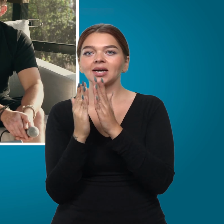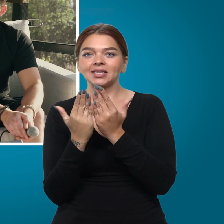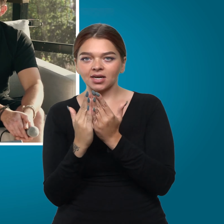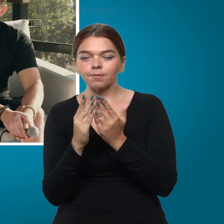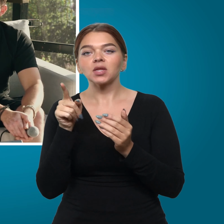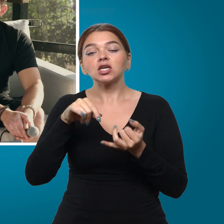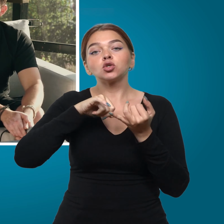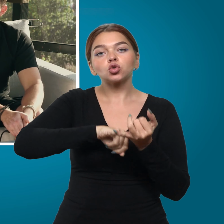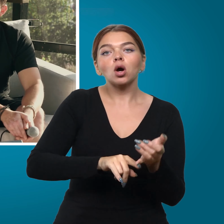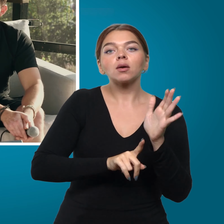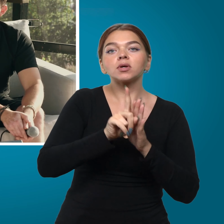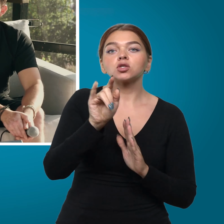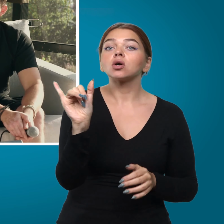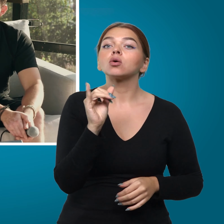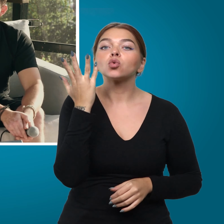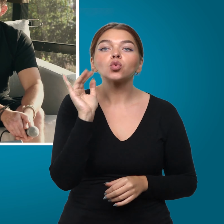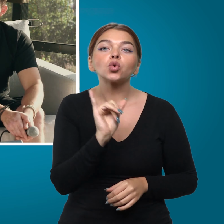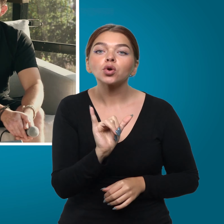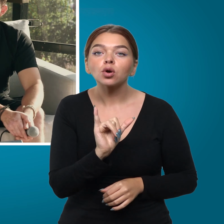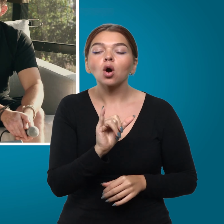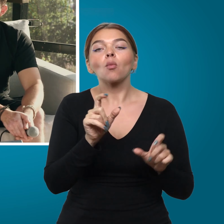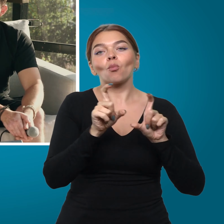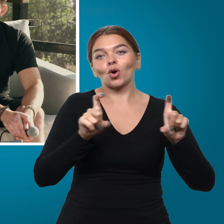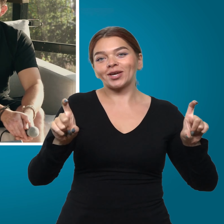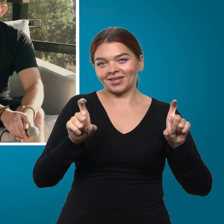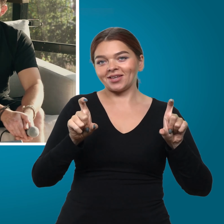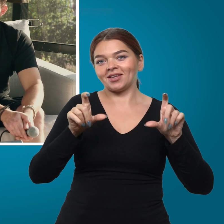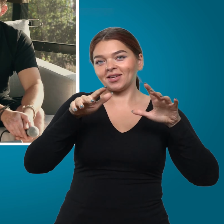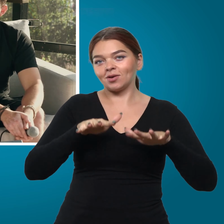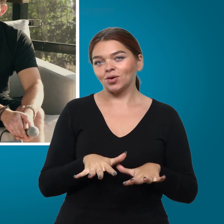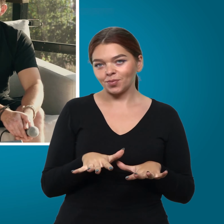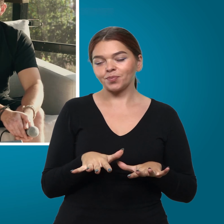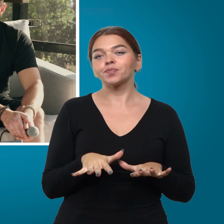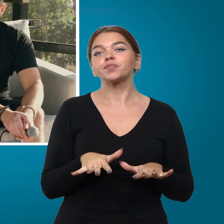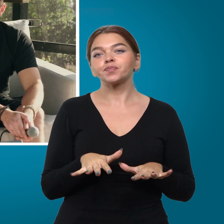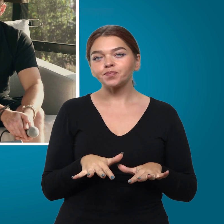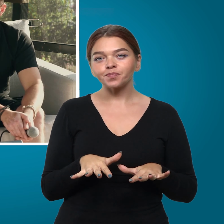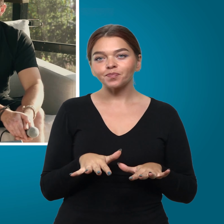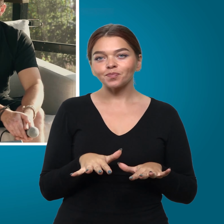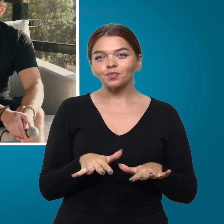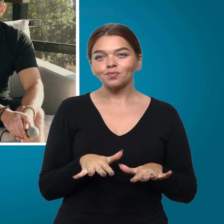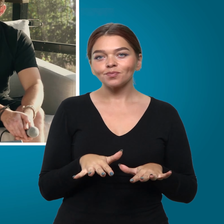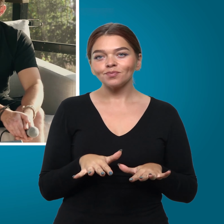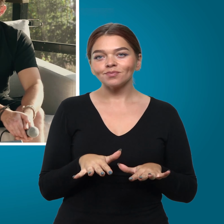jos idėja kilo ir jos istorija prasidėjo taip pat mokyklos suole.